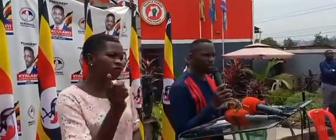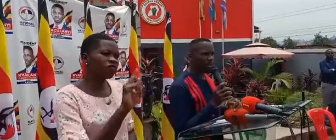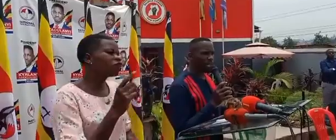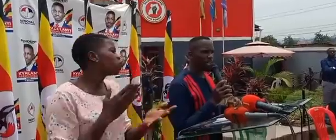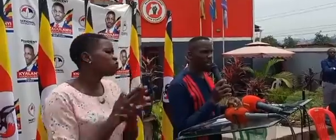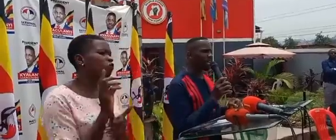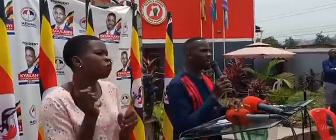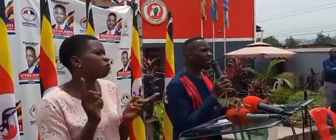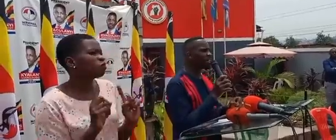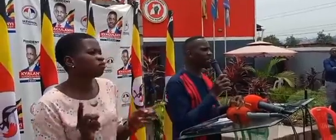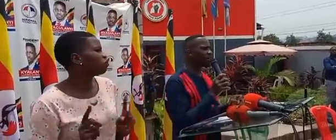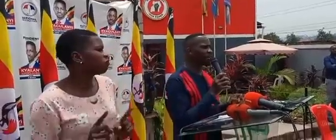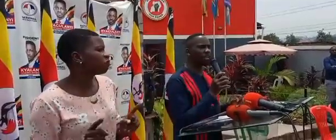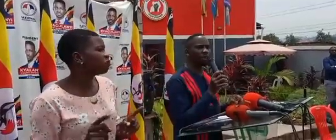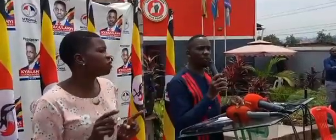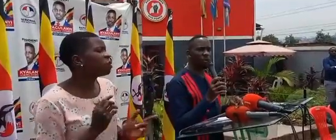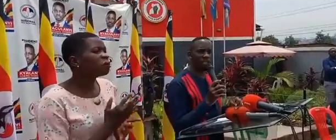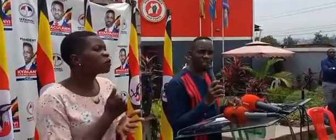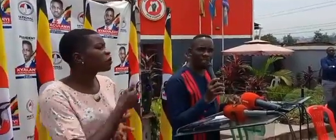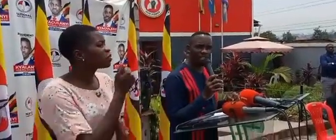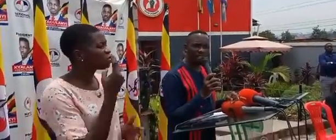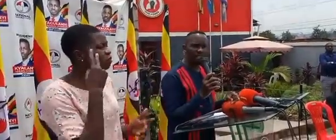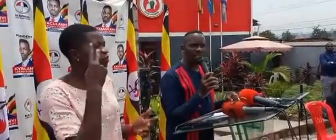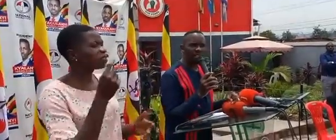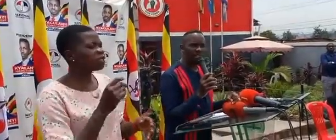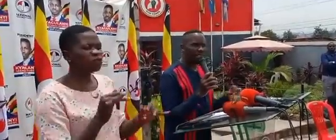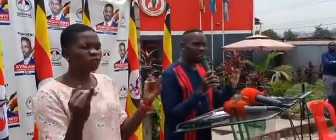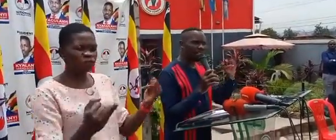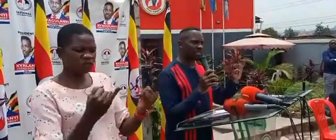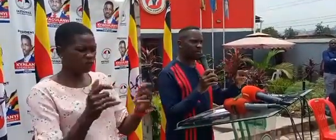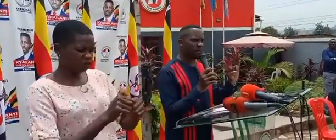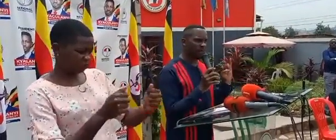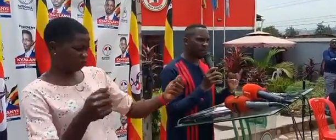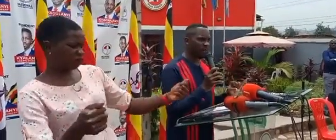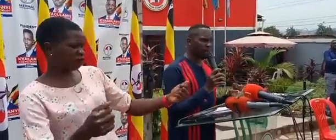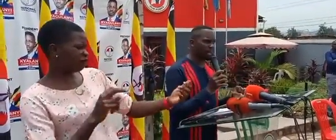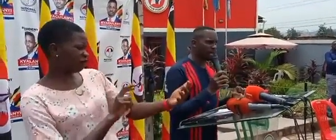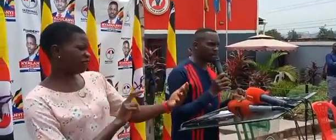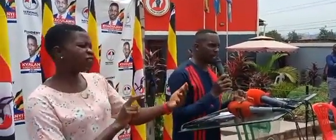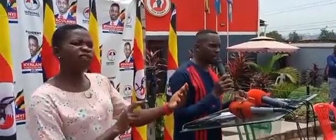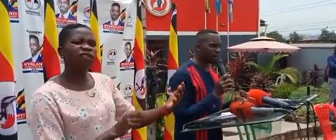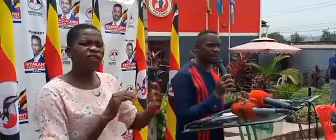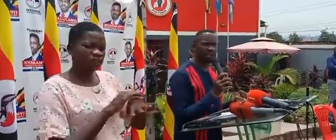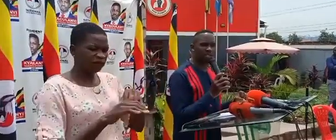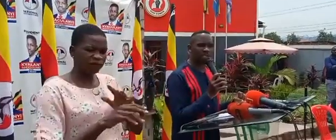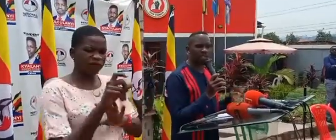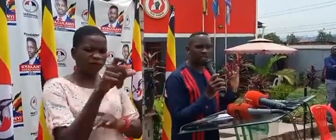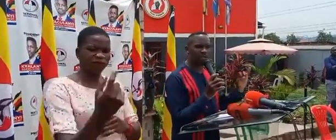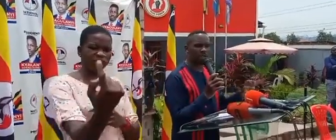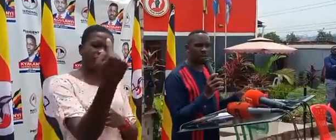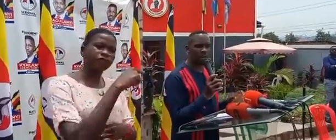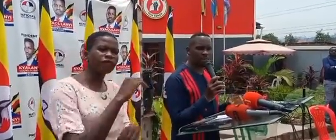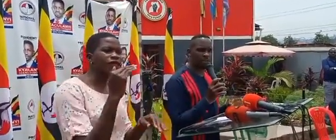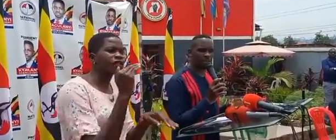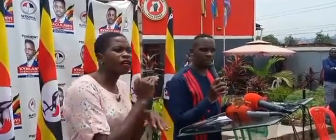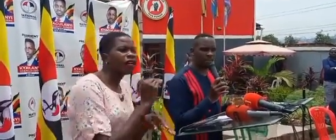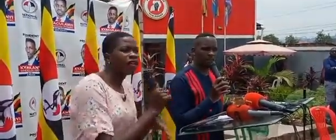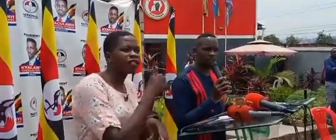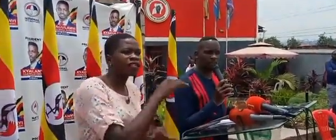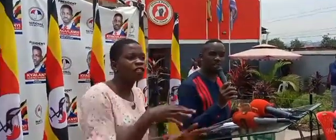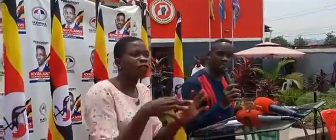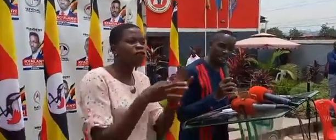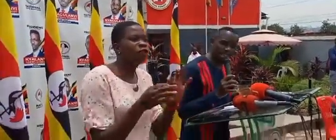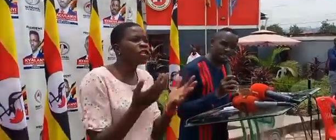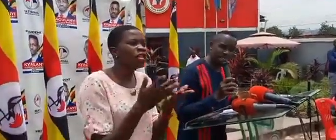chitufu na ngina lia nalidi yao nebila kumaulide teli ya liansa mekubela ku campaign team ye ila sikiliza na kubela ku campaign team